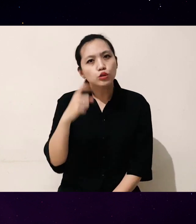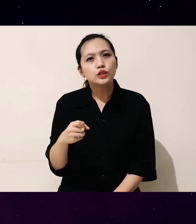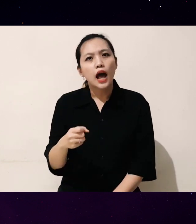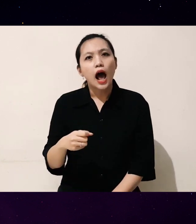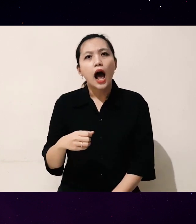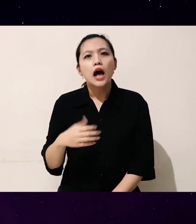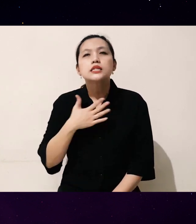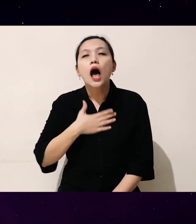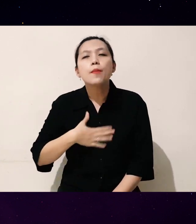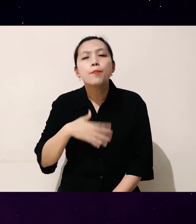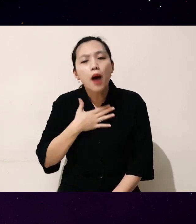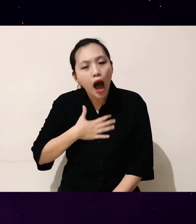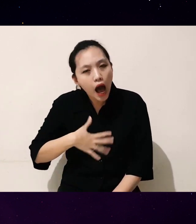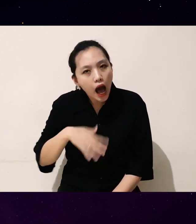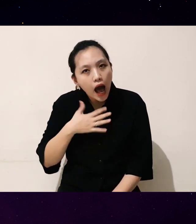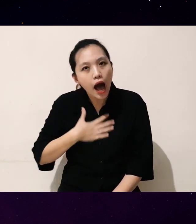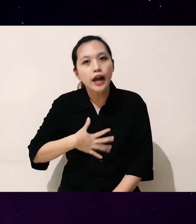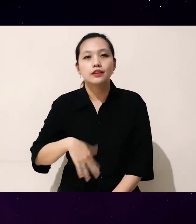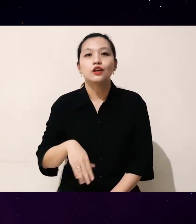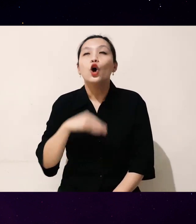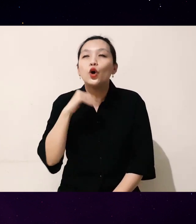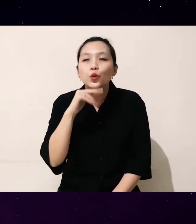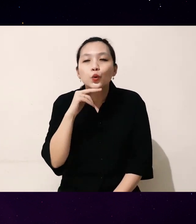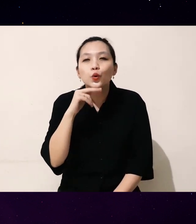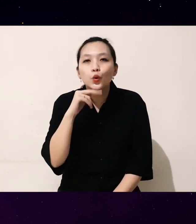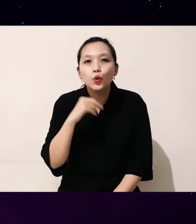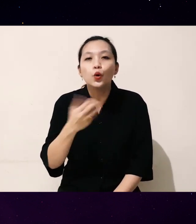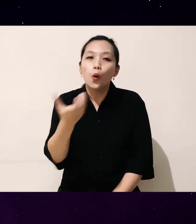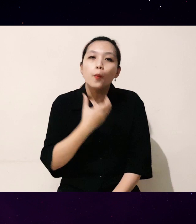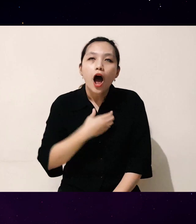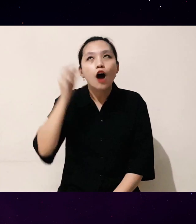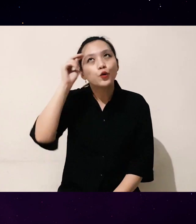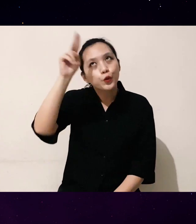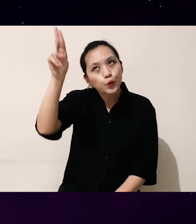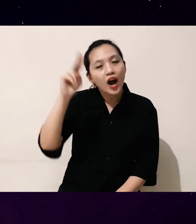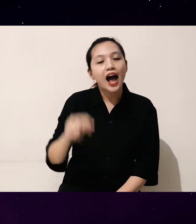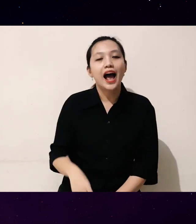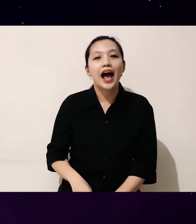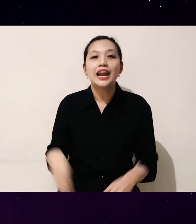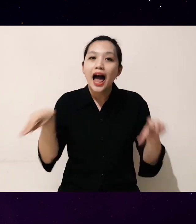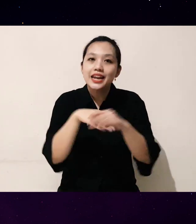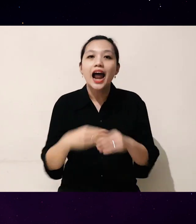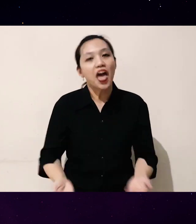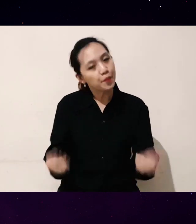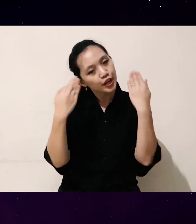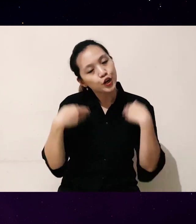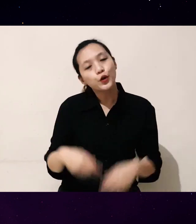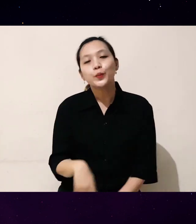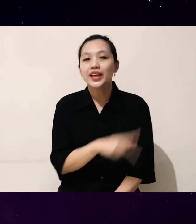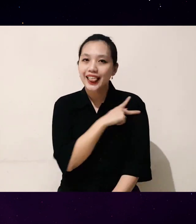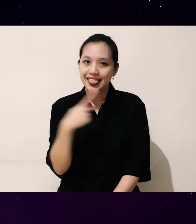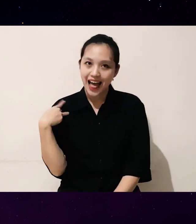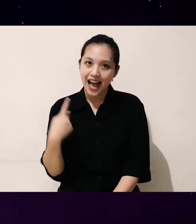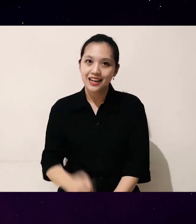dalam posisi itu kita sabar dan kita menikmati dan kita menunggu kehendak Tuhan